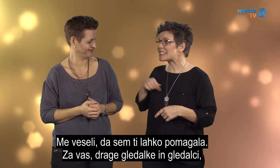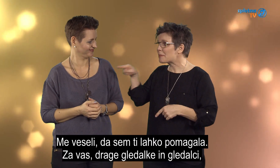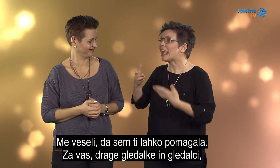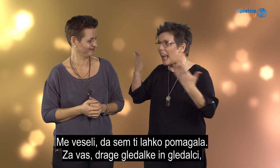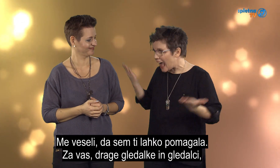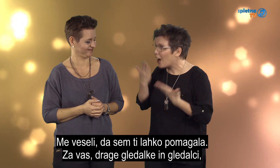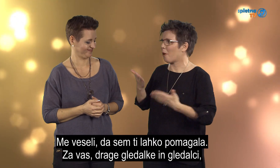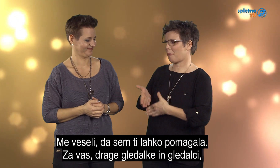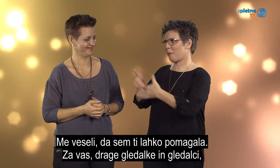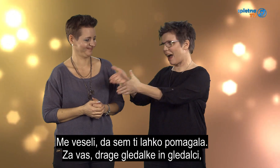lahko pomagala.